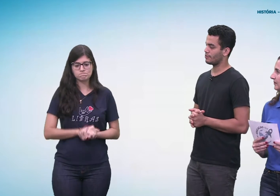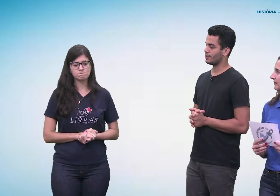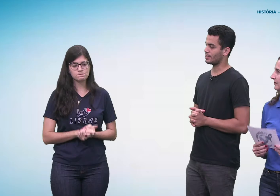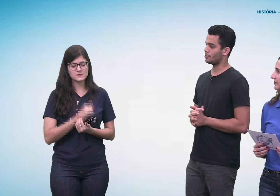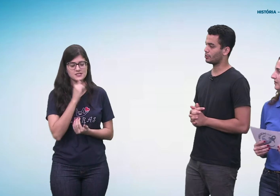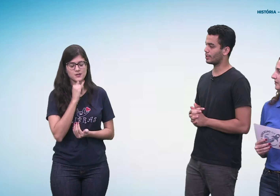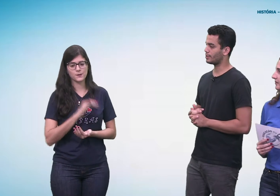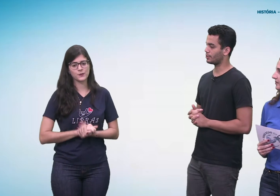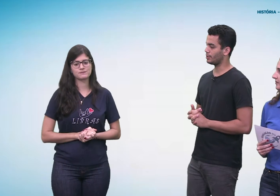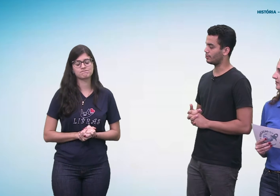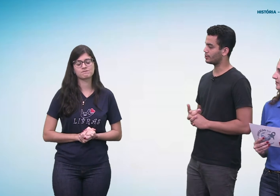fazer em português e depois em Libras.